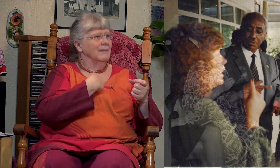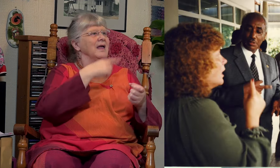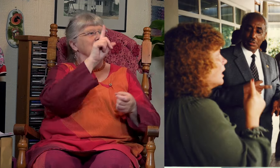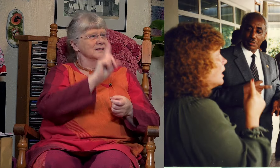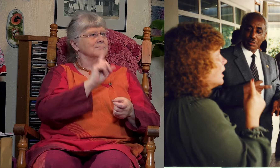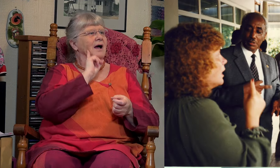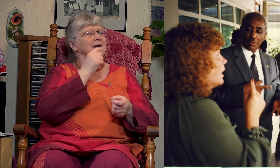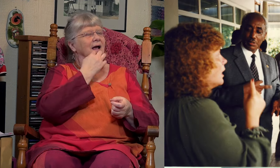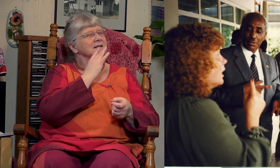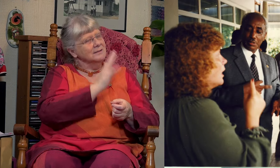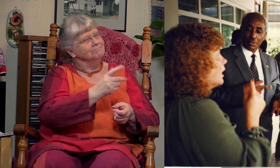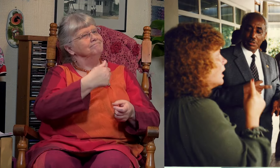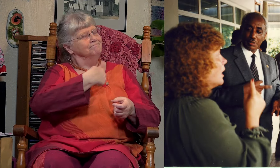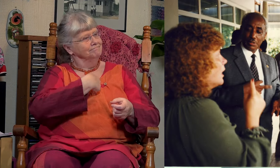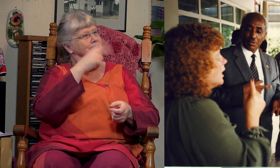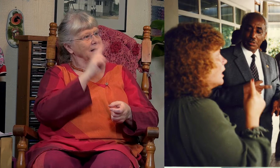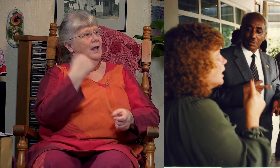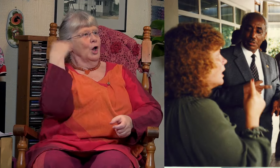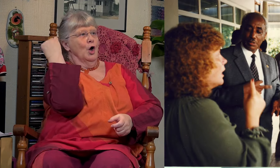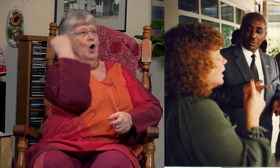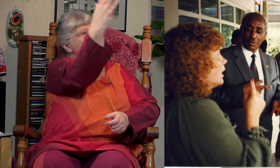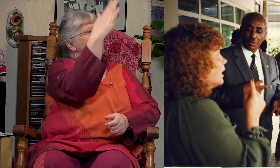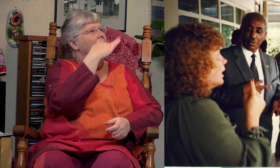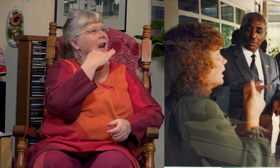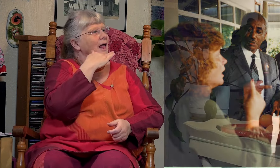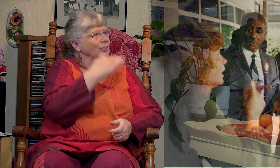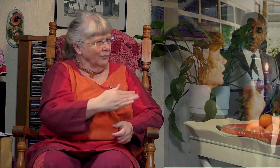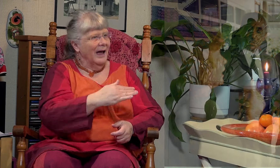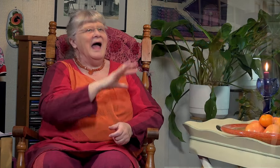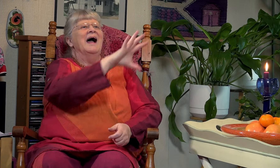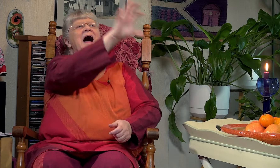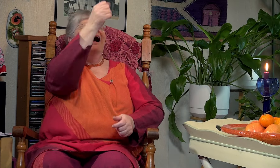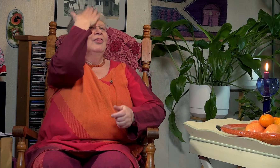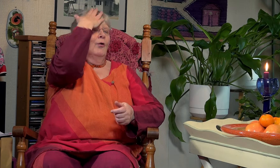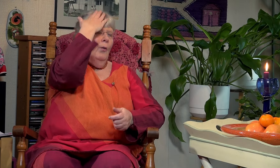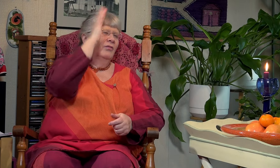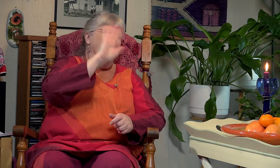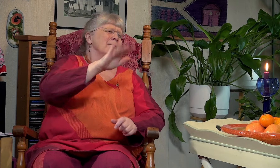kävin kuurojen yhdistyksillä. Ja aina ensin kerroin, että olen